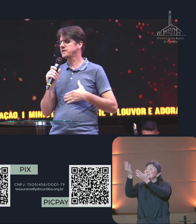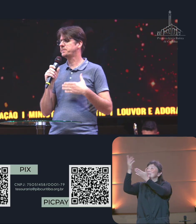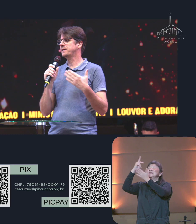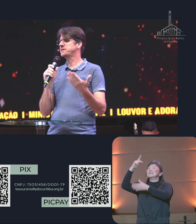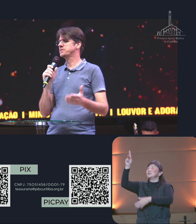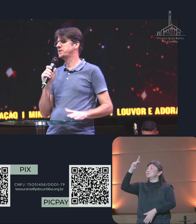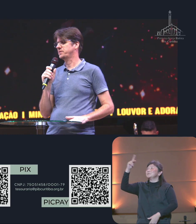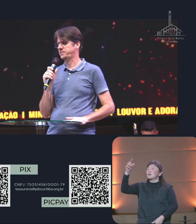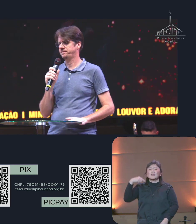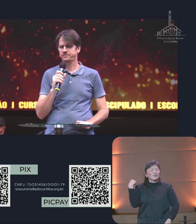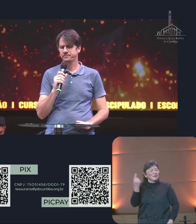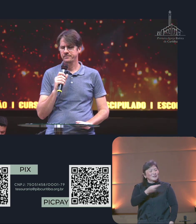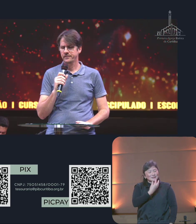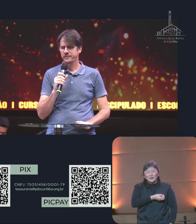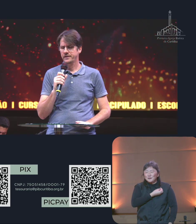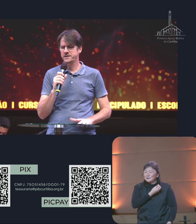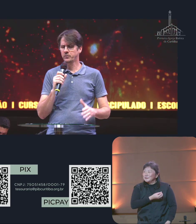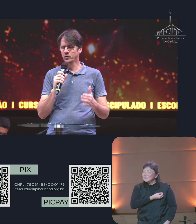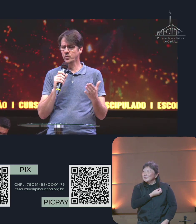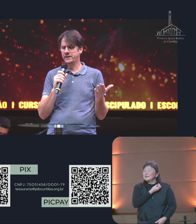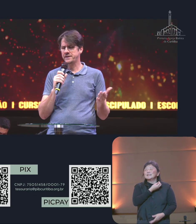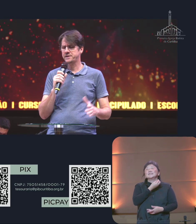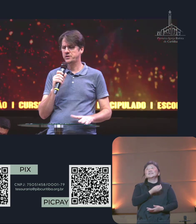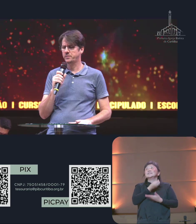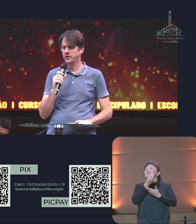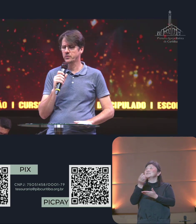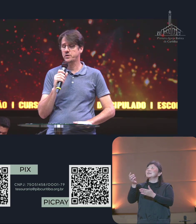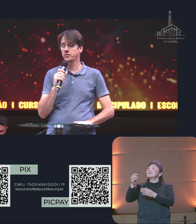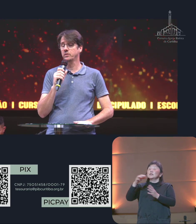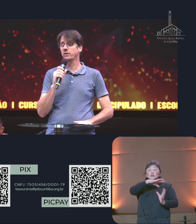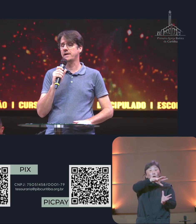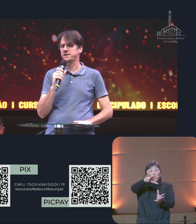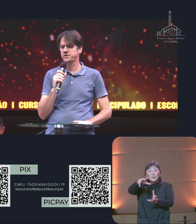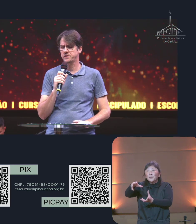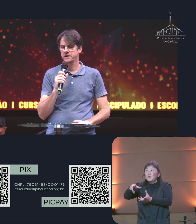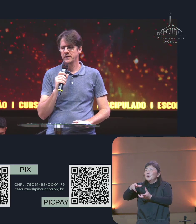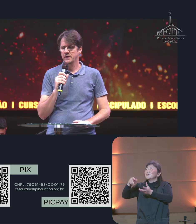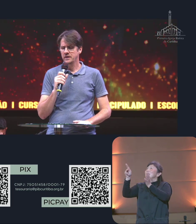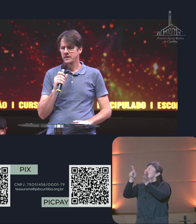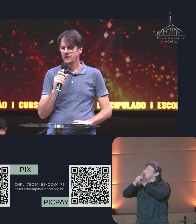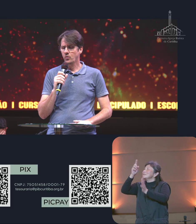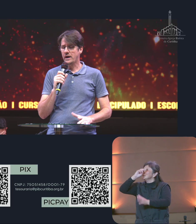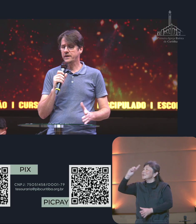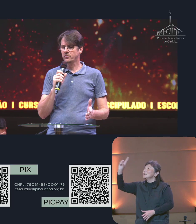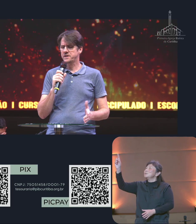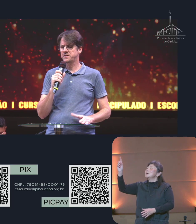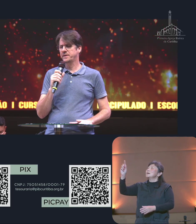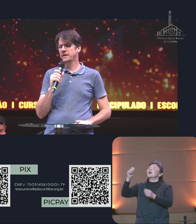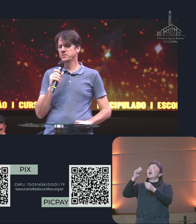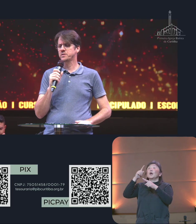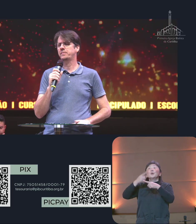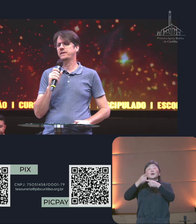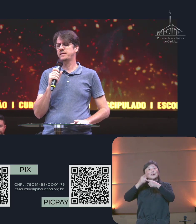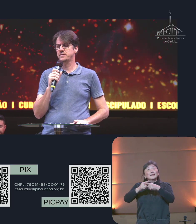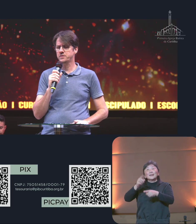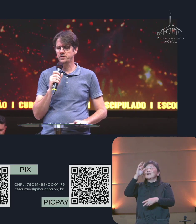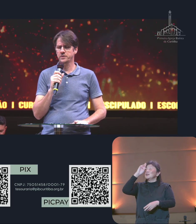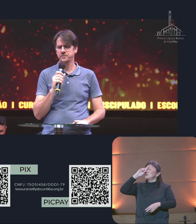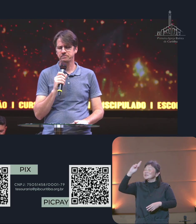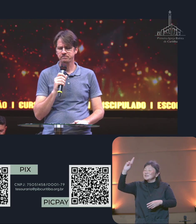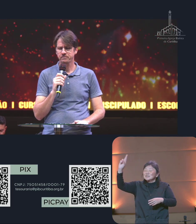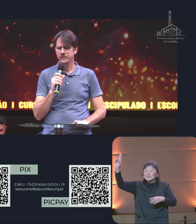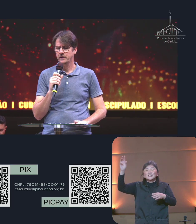Nossas vidas pertencem ao Senhor. Esse mundo pertence a Ti, porque o Senhor o criaste. O ar que nós respiramos pertence